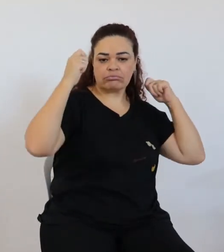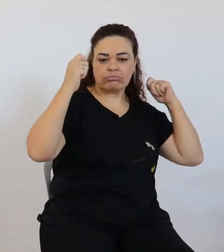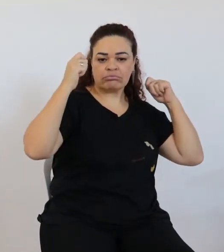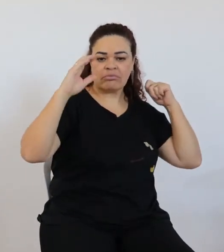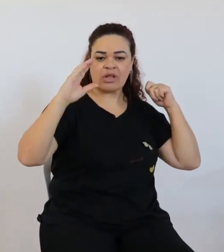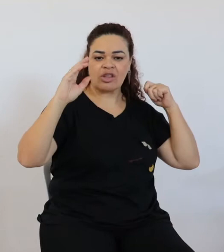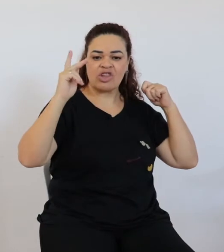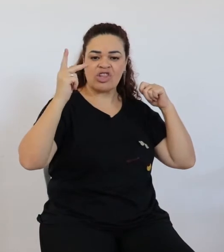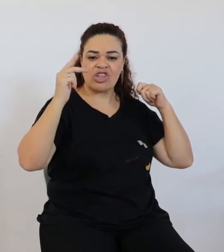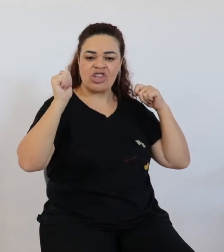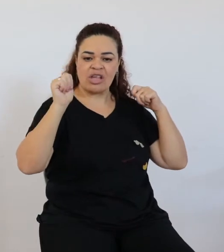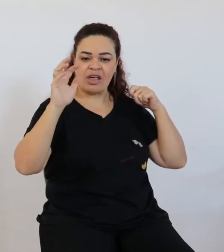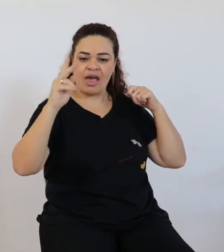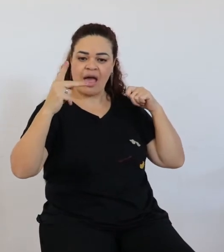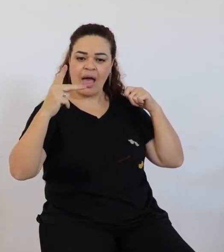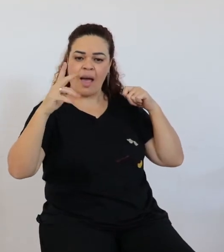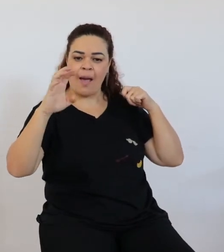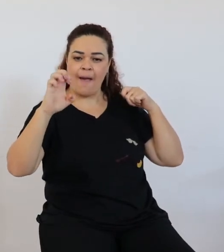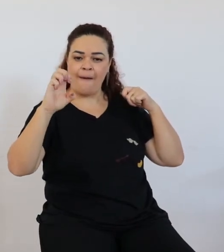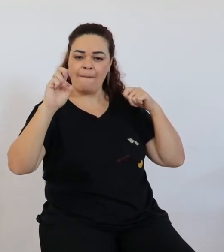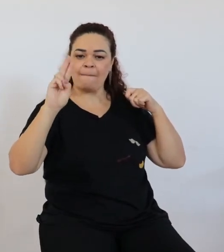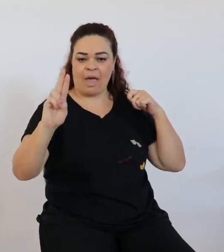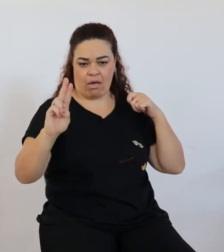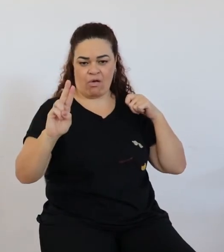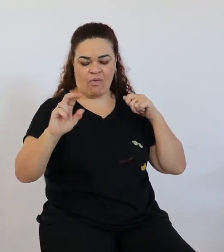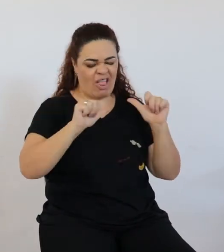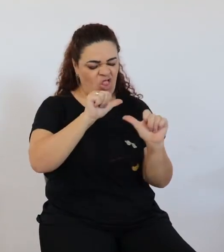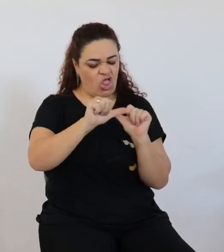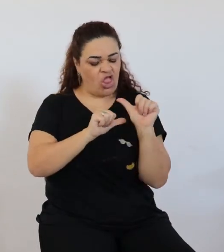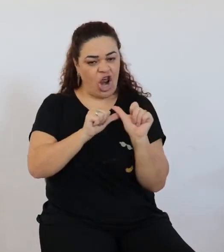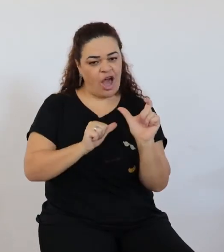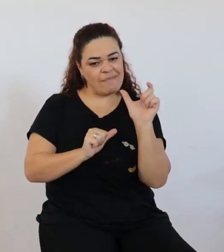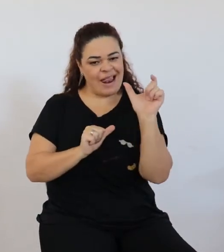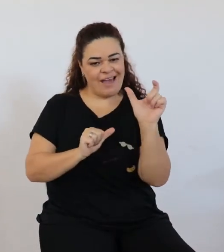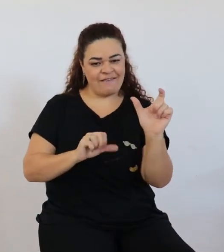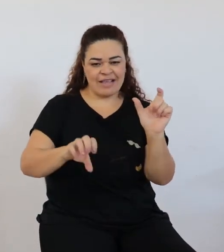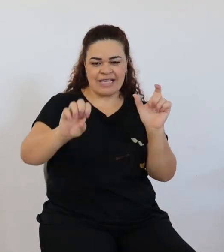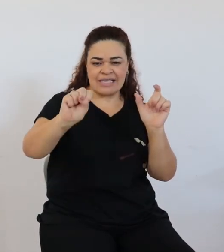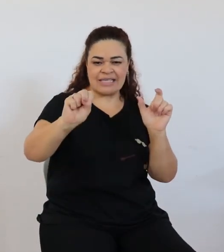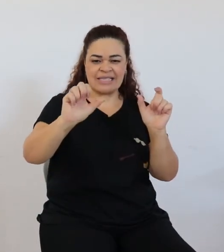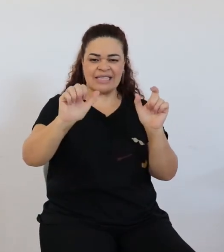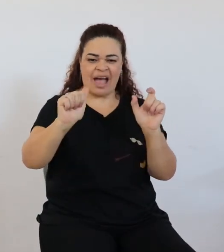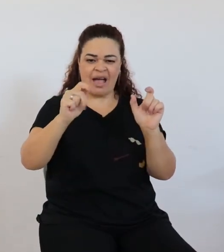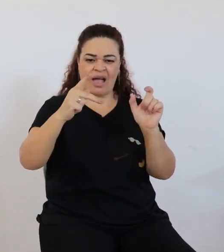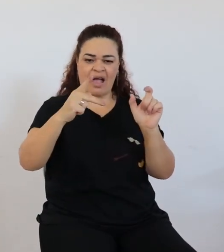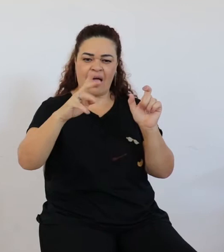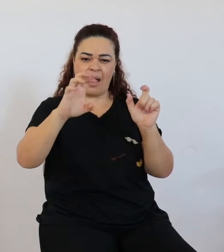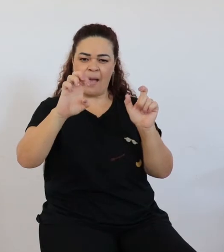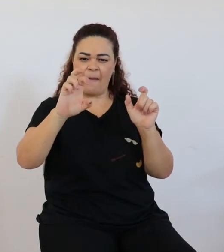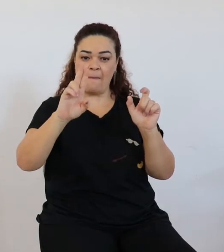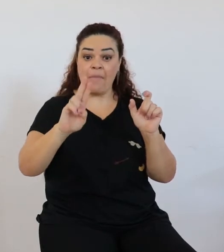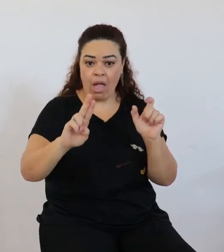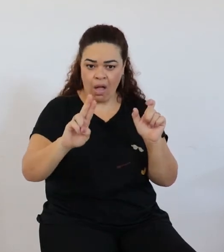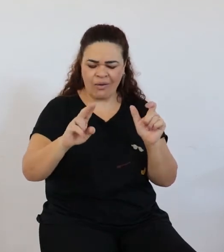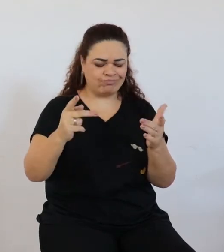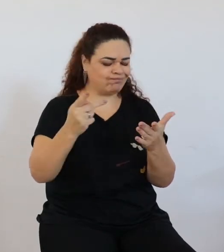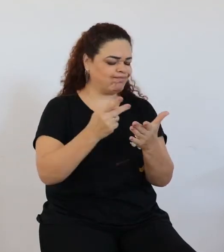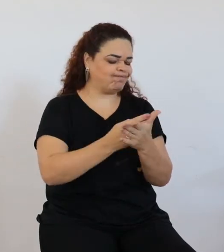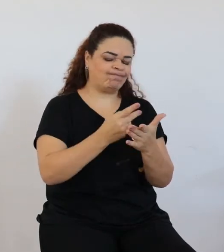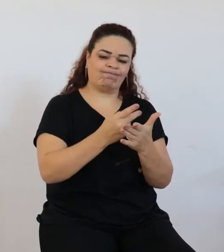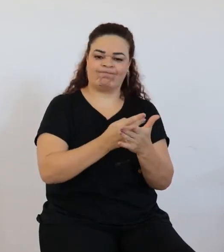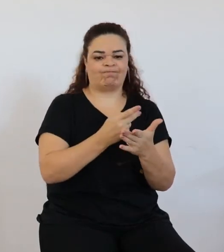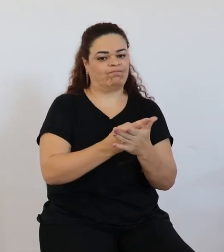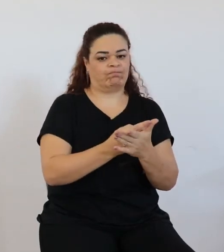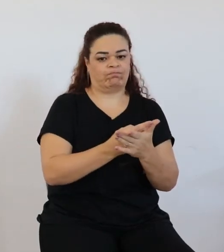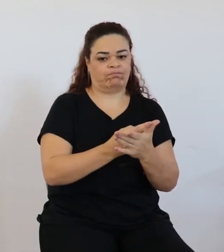está com 8, 9 anos, ela passou muito tempo, 3, 4 anos, falando daquele jeito. Então, quando